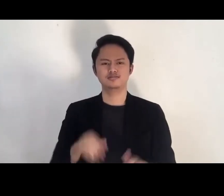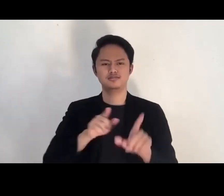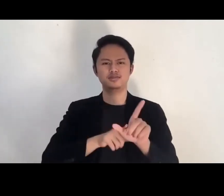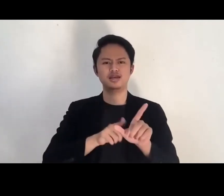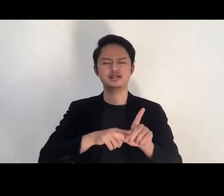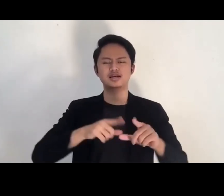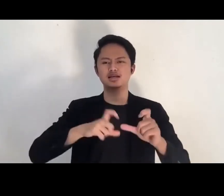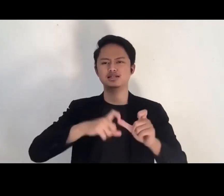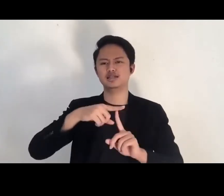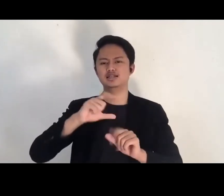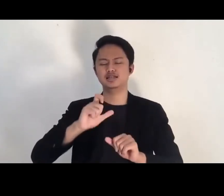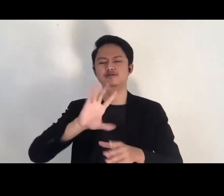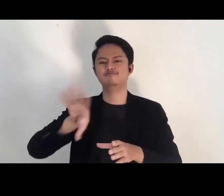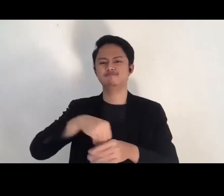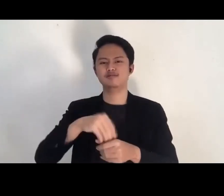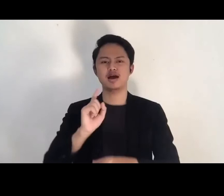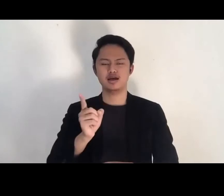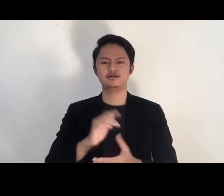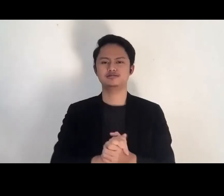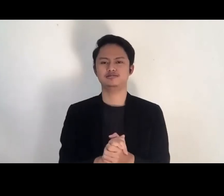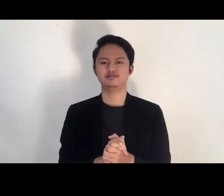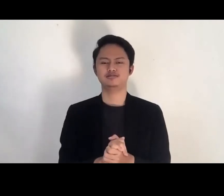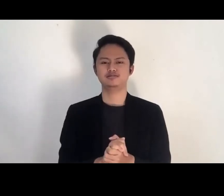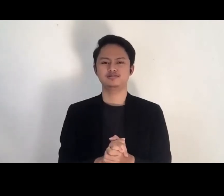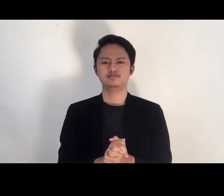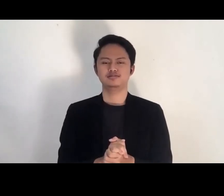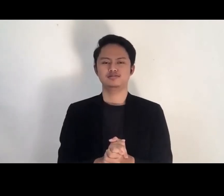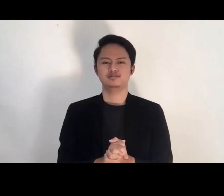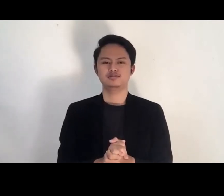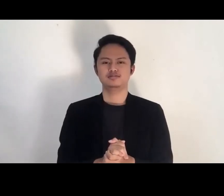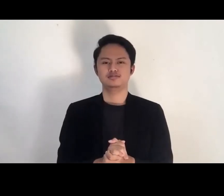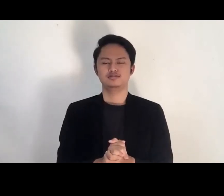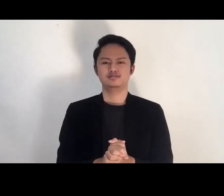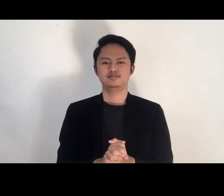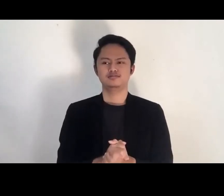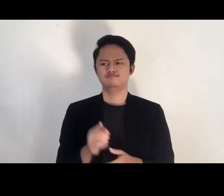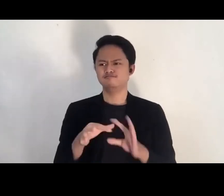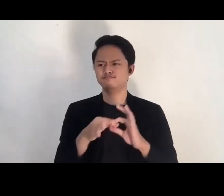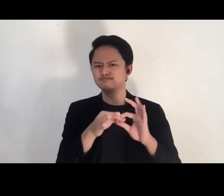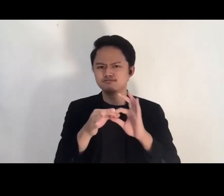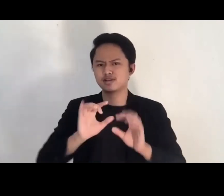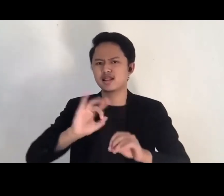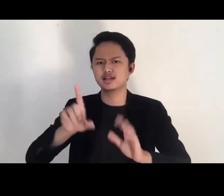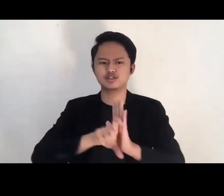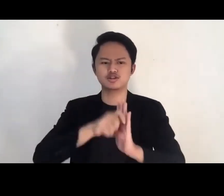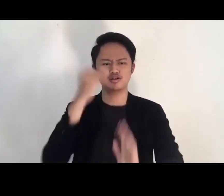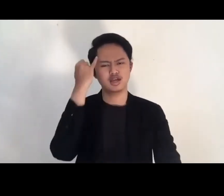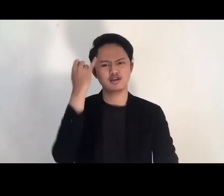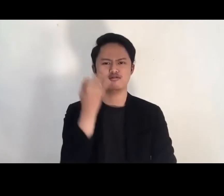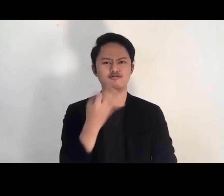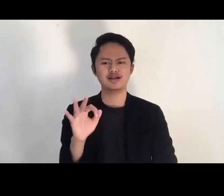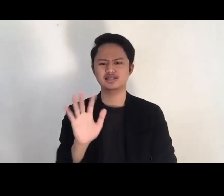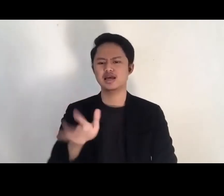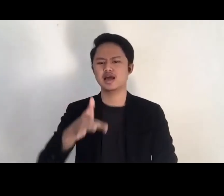Tunas Cilik, ada stimulan di dalamnya, terus ada juga mitra lain seperti Inovasi dan YLAI yang ada